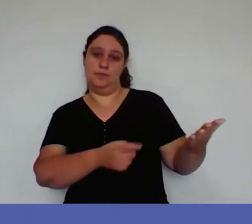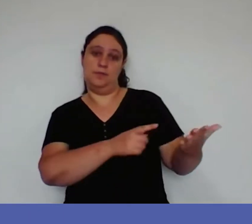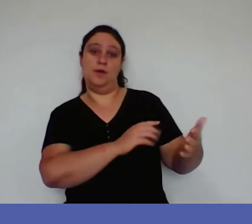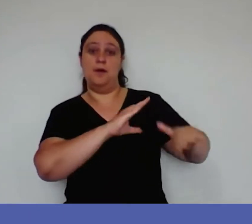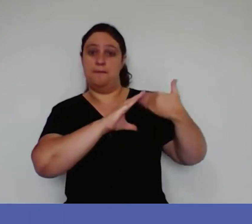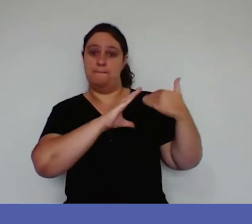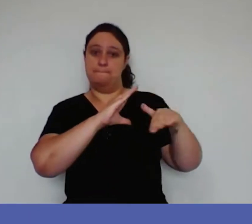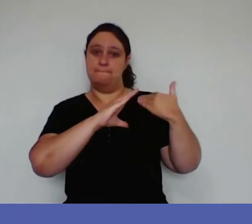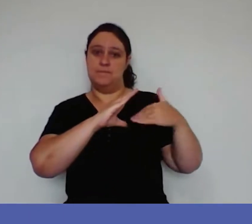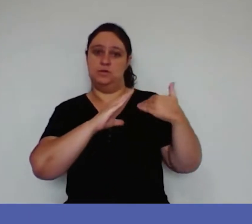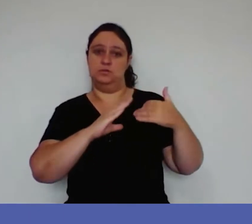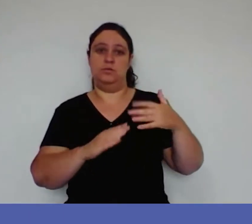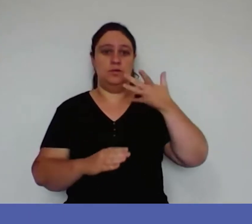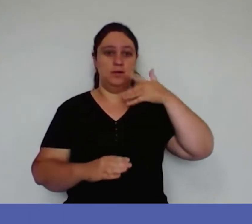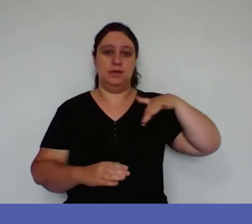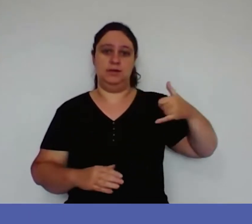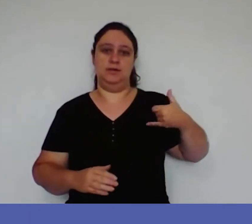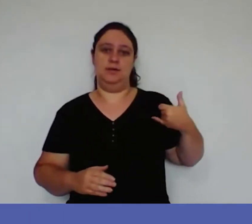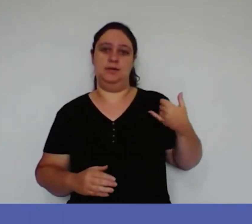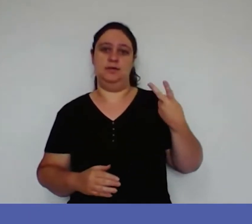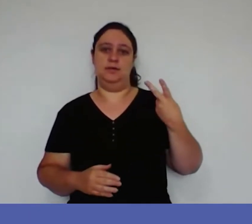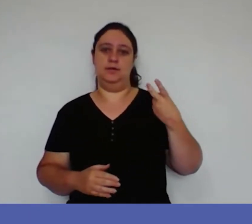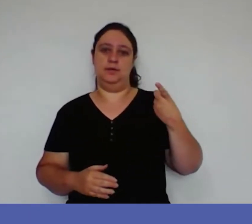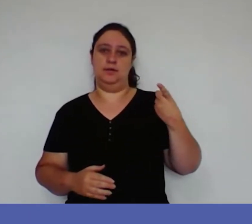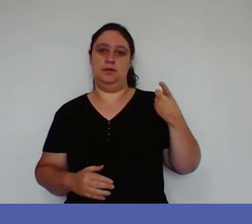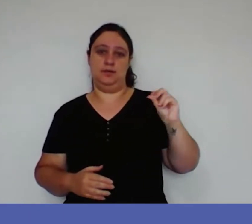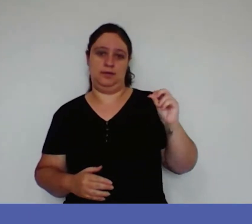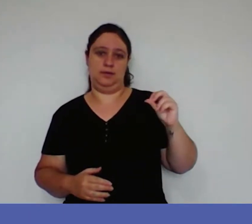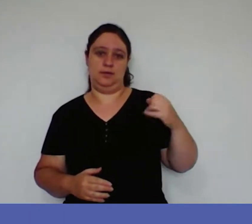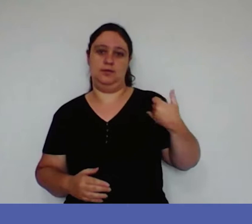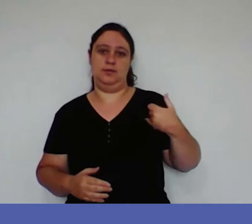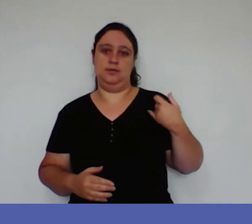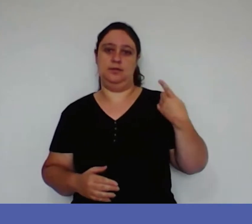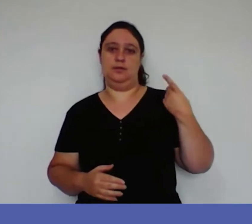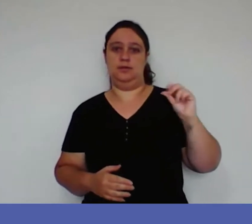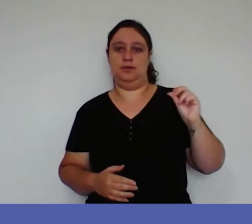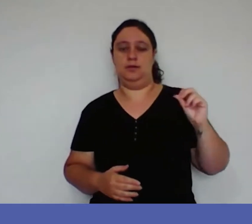tempo atrás, um comportor orou por ele,